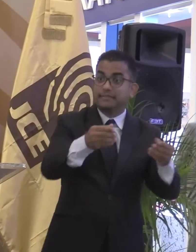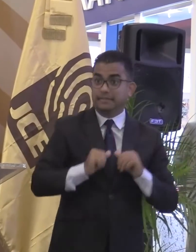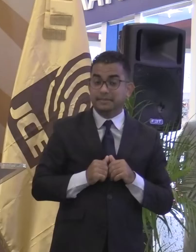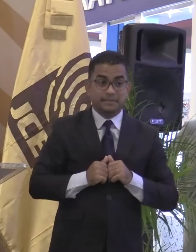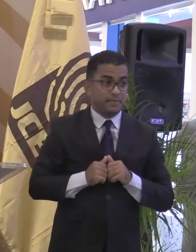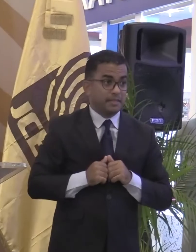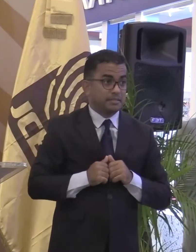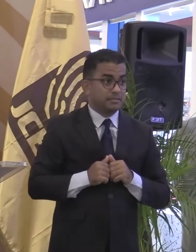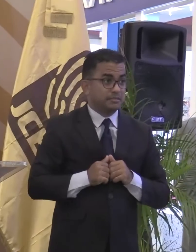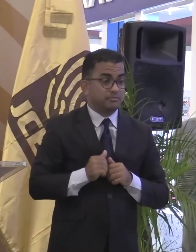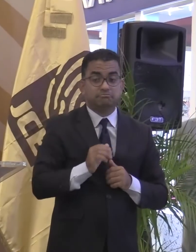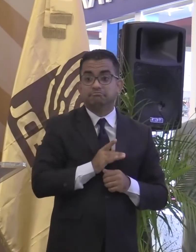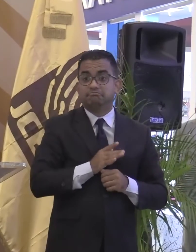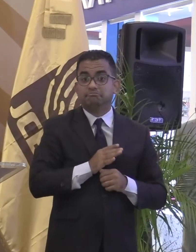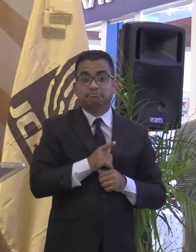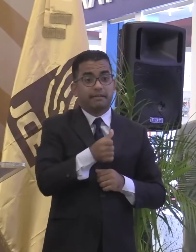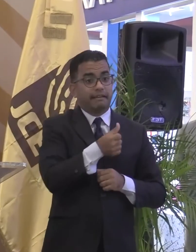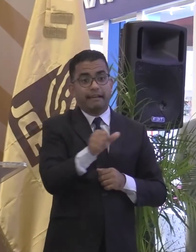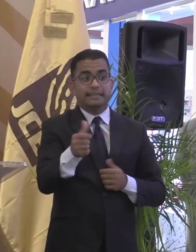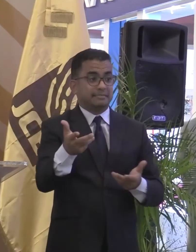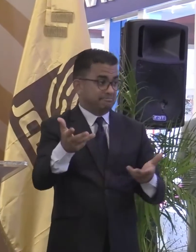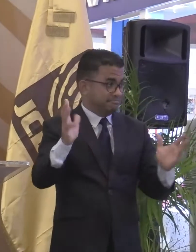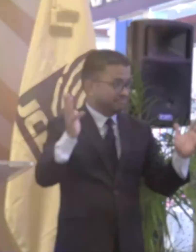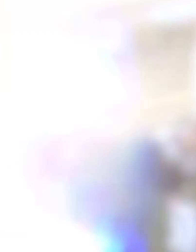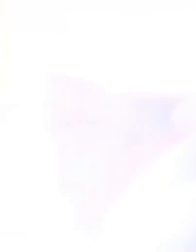cualquier lugar no importa donde esté está registrado